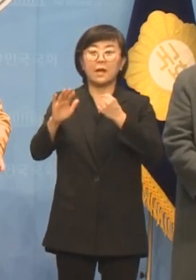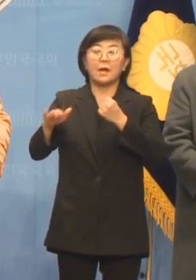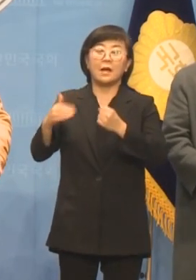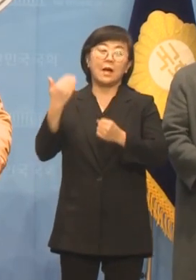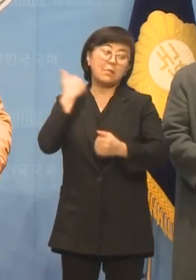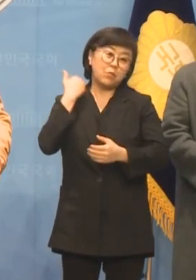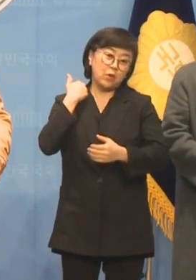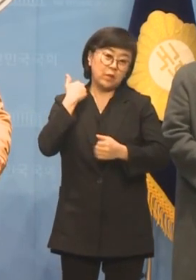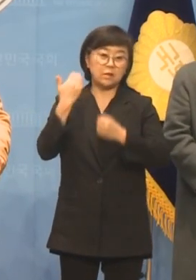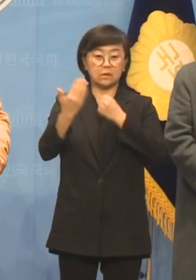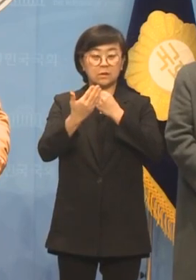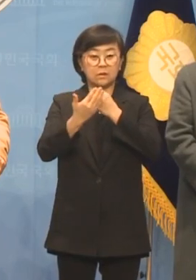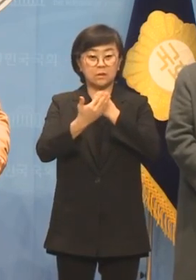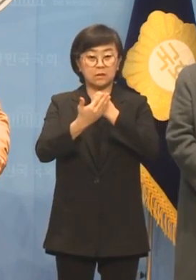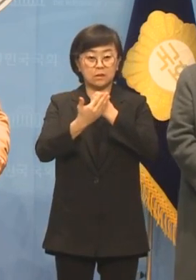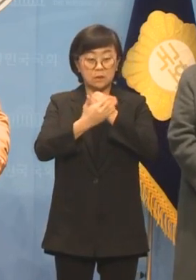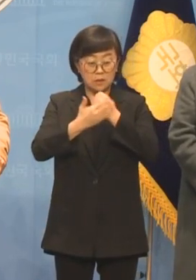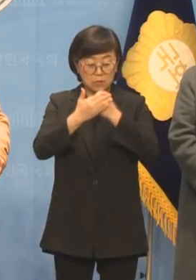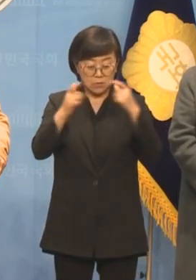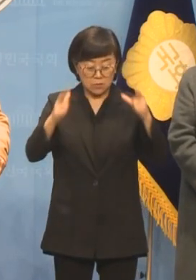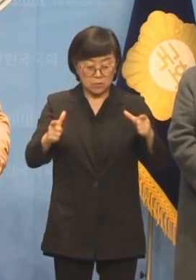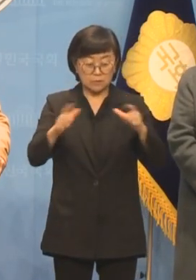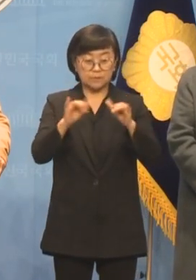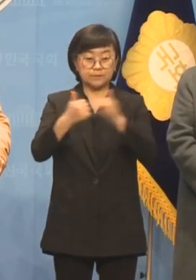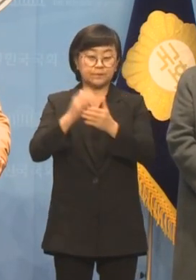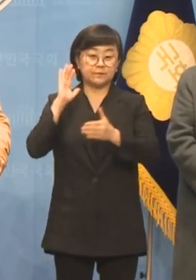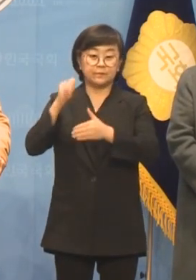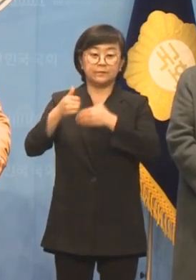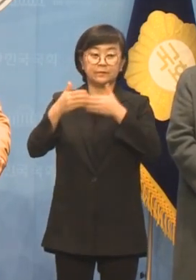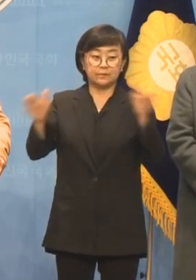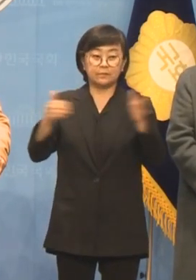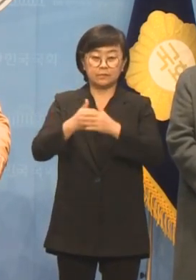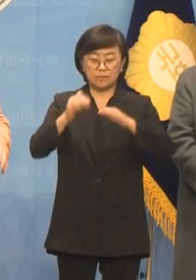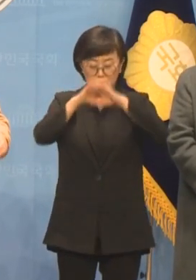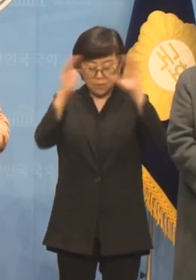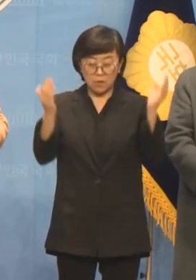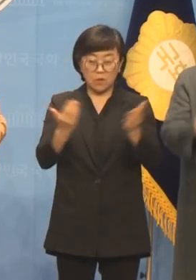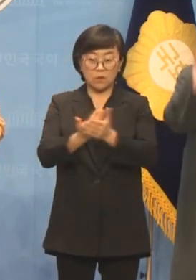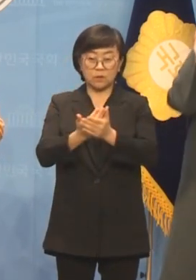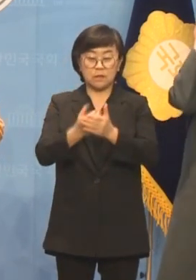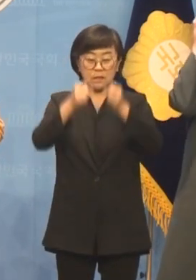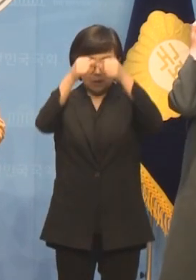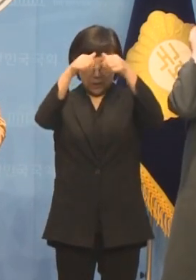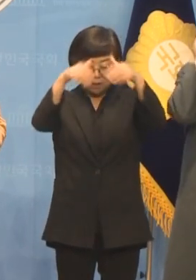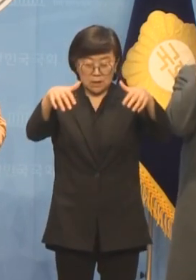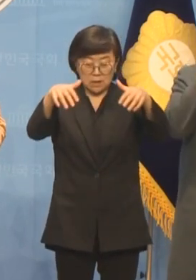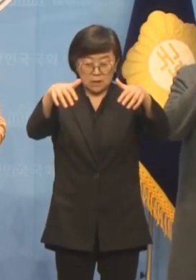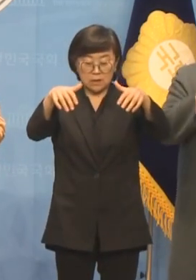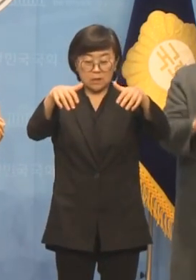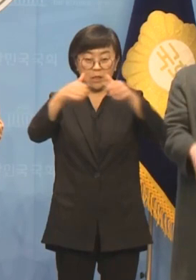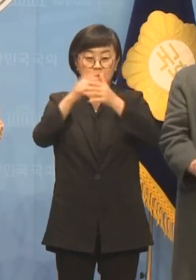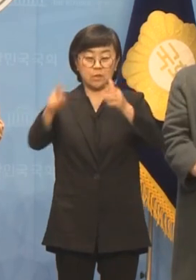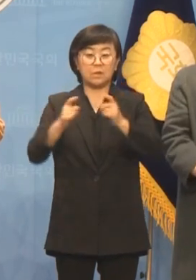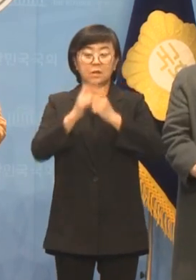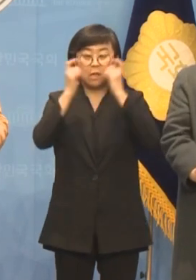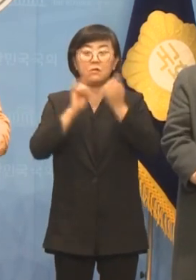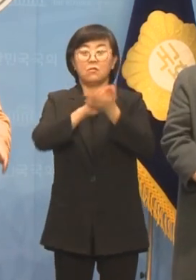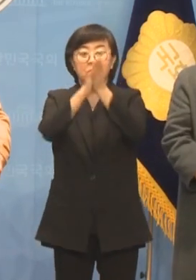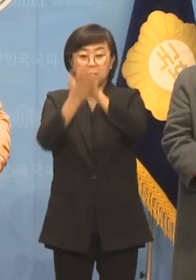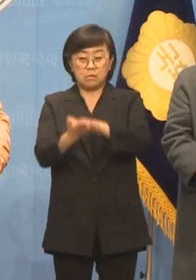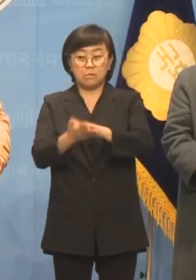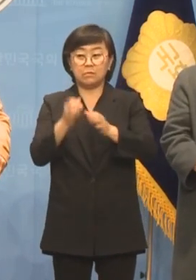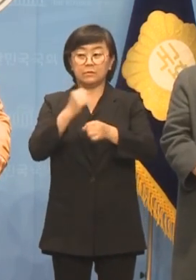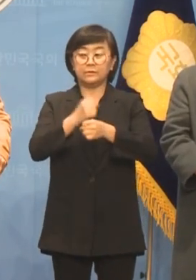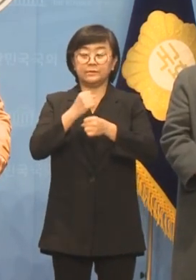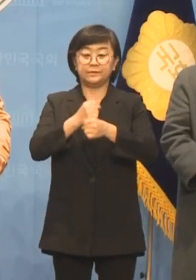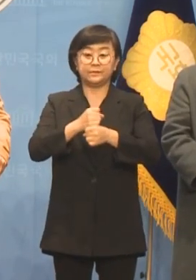활용해서 본인에게 대통령실의 모든 시스템을 집중화하고 사유화하고